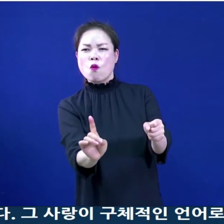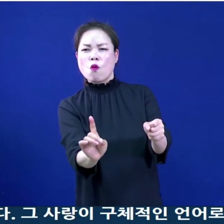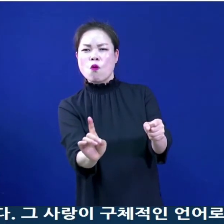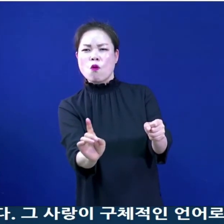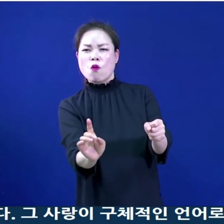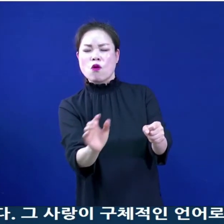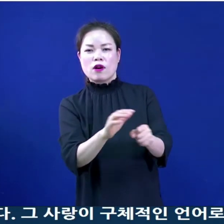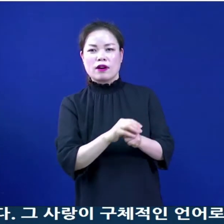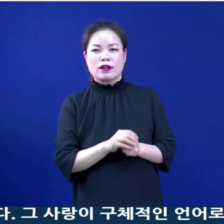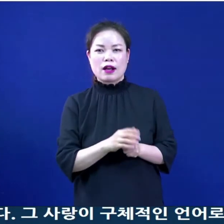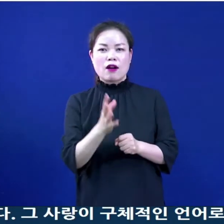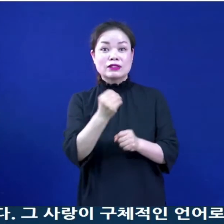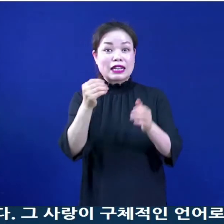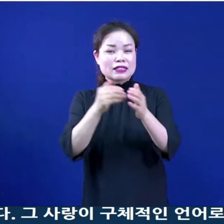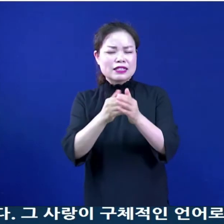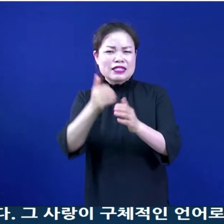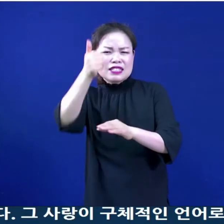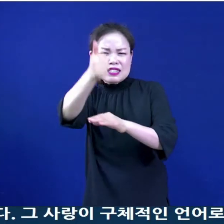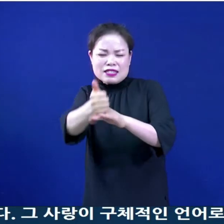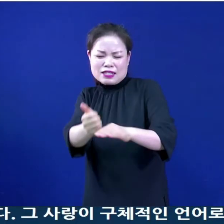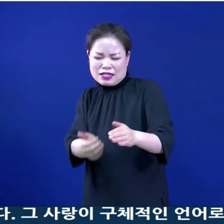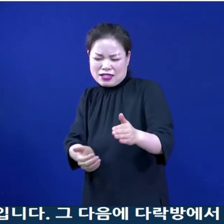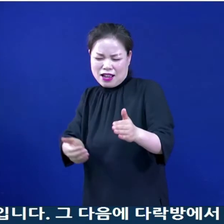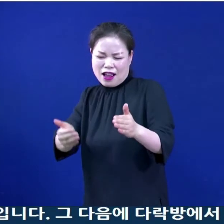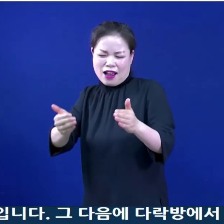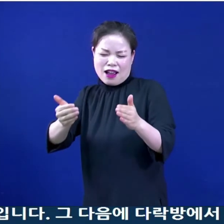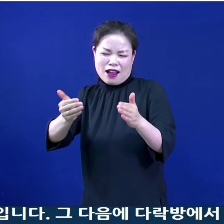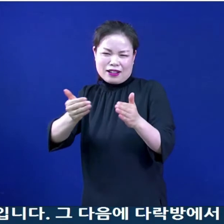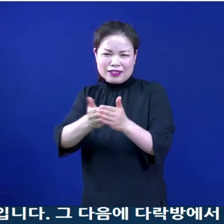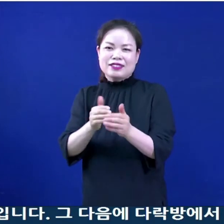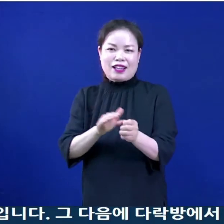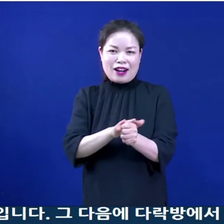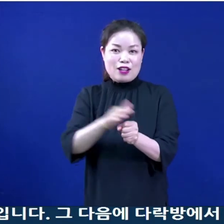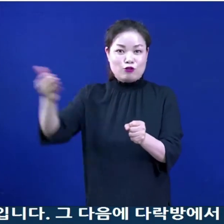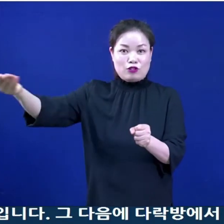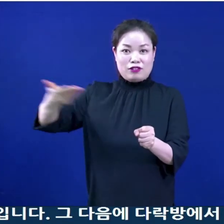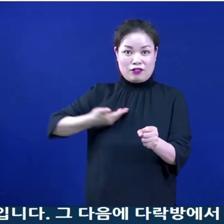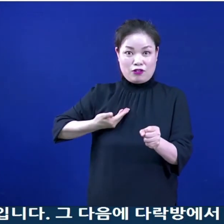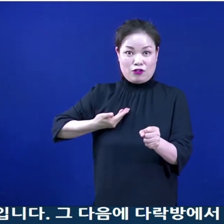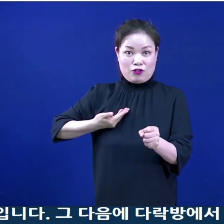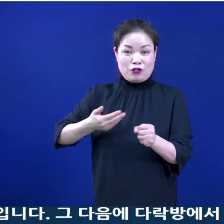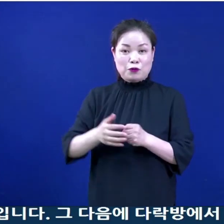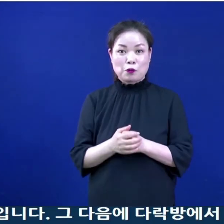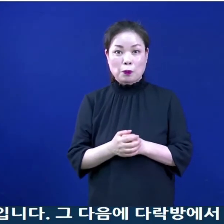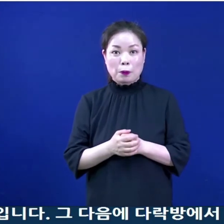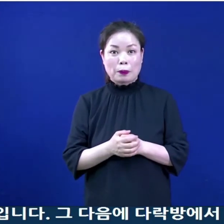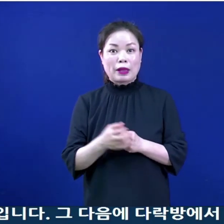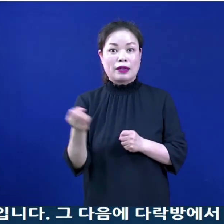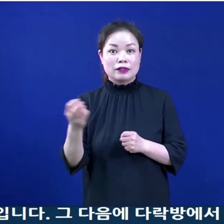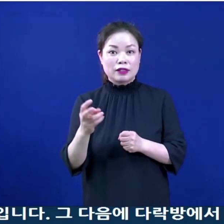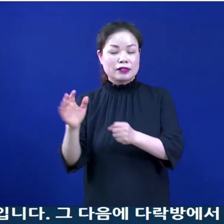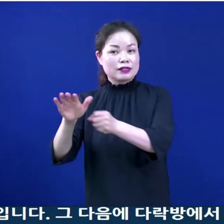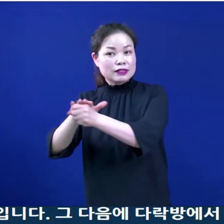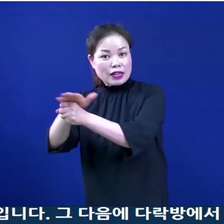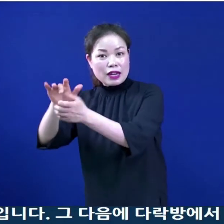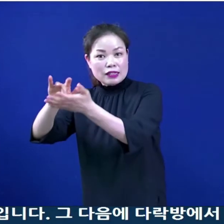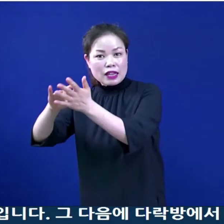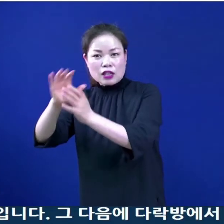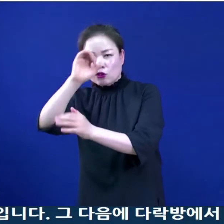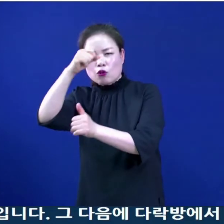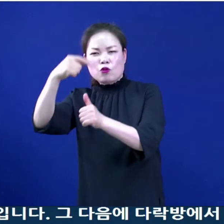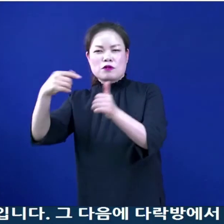사랑하셨다고요? 끝까지 사랑하셨다. 끝까지 사랑하셨다고 되어 있습니다. 그리고 이 사랑에 대한